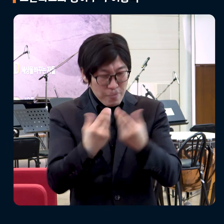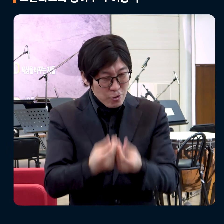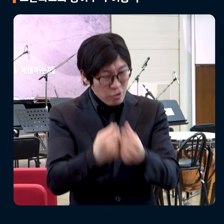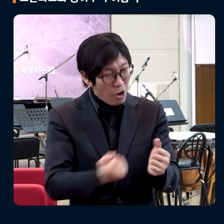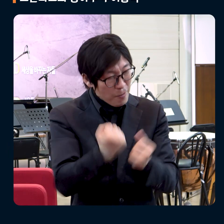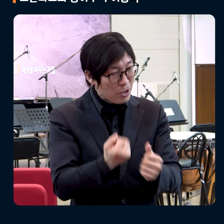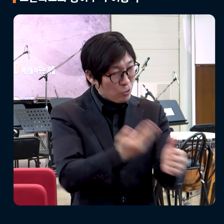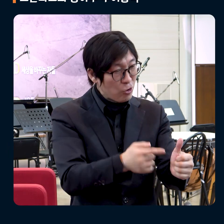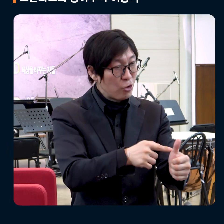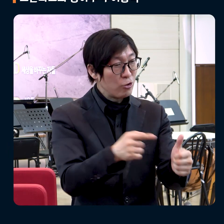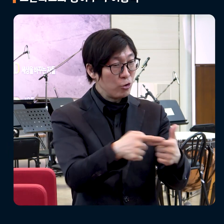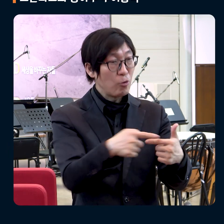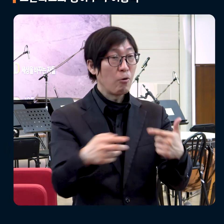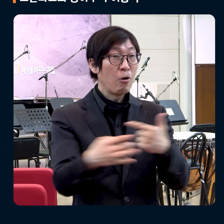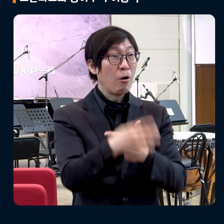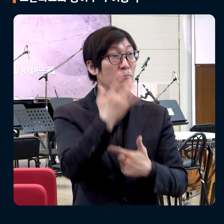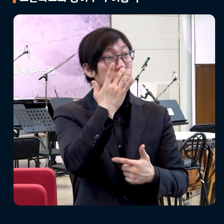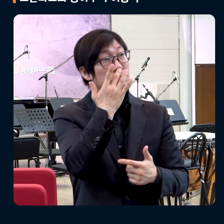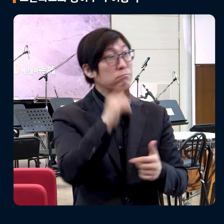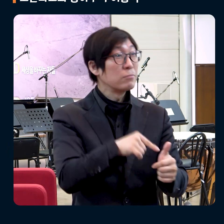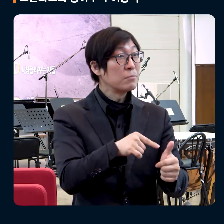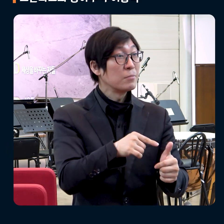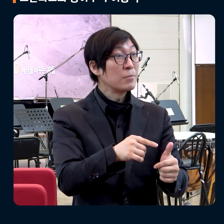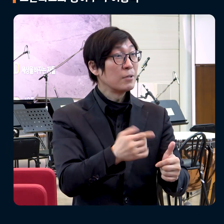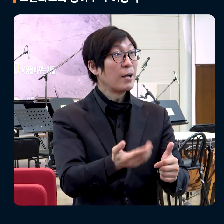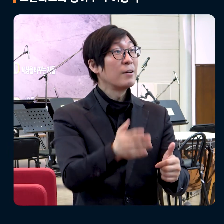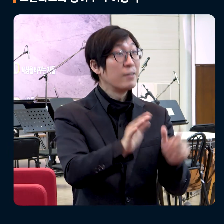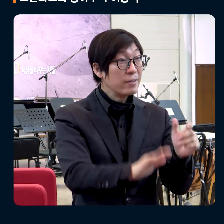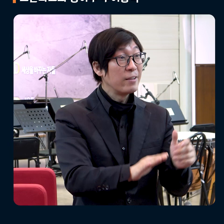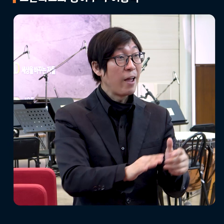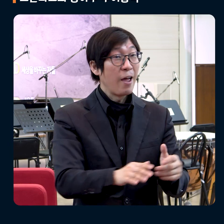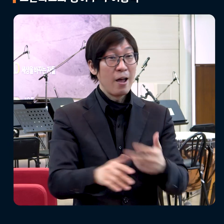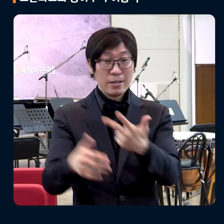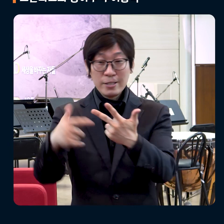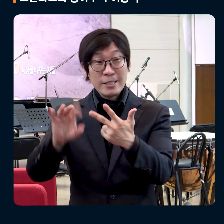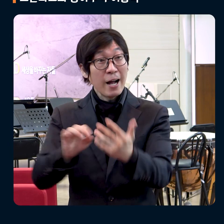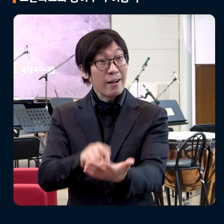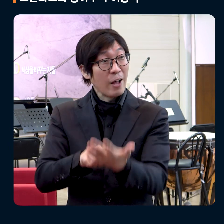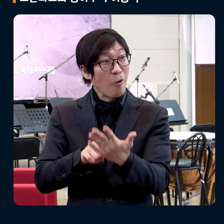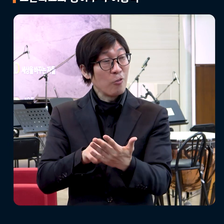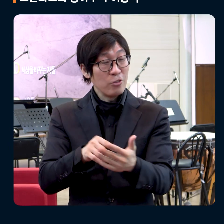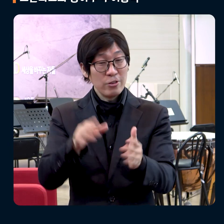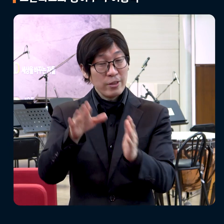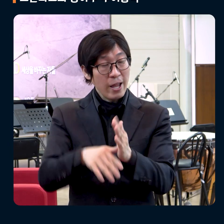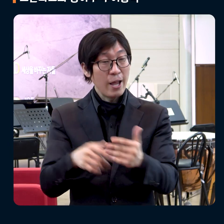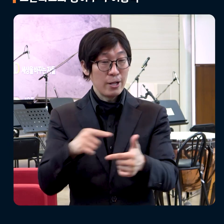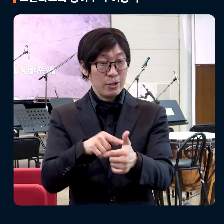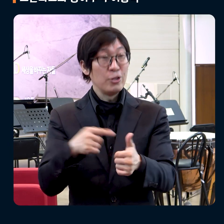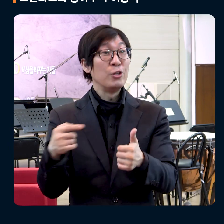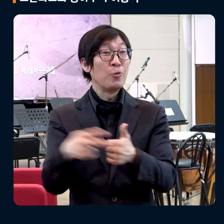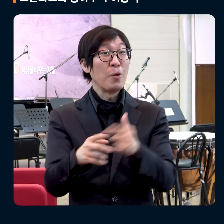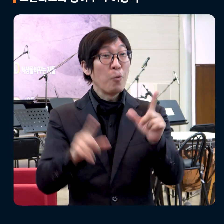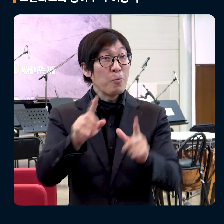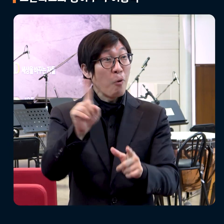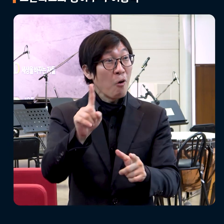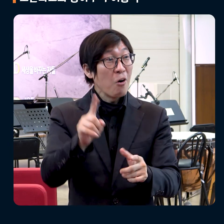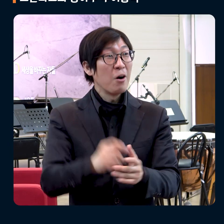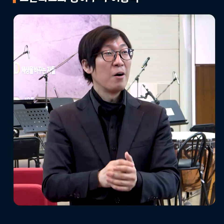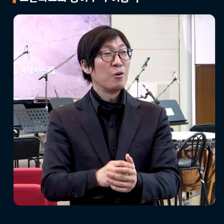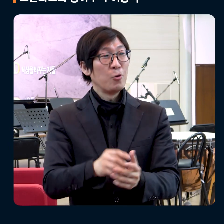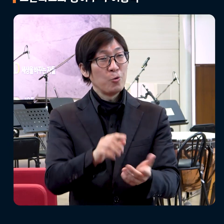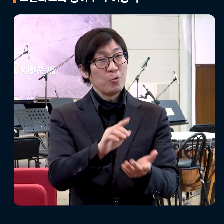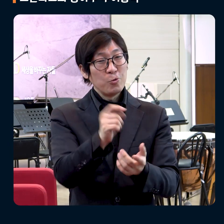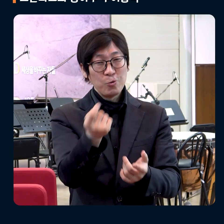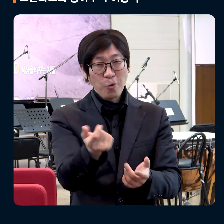아니 우리 율법은 하면서, 여러분 갑자기 니고데모가 살짝 예수님 편에 선 겁니다.